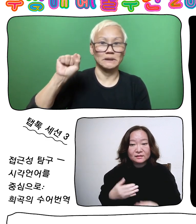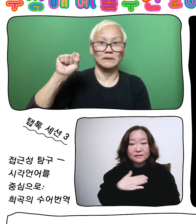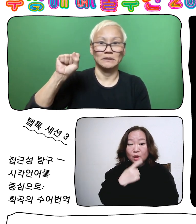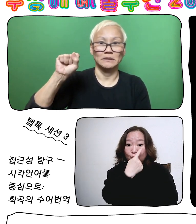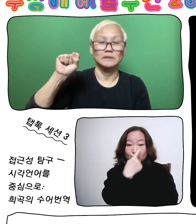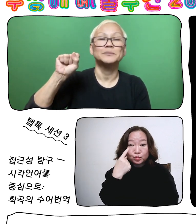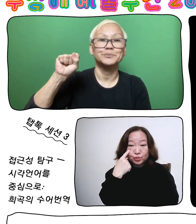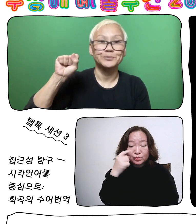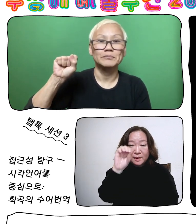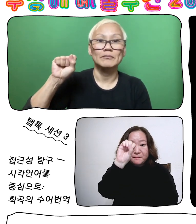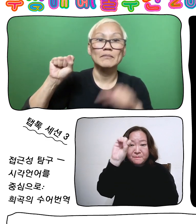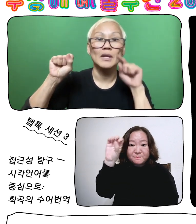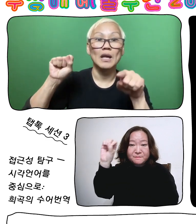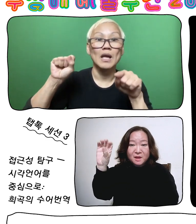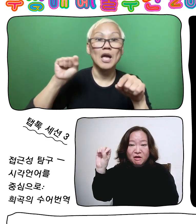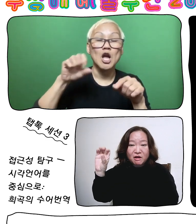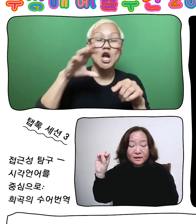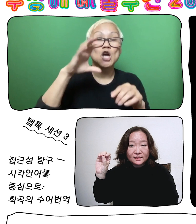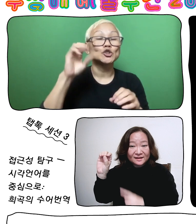안 되지만